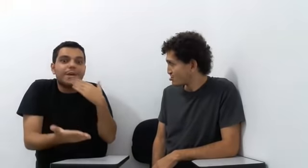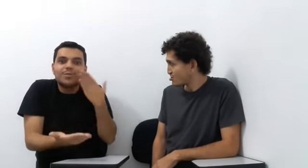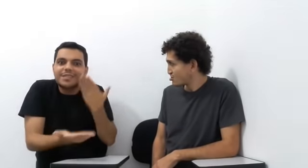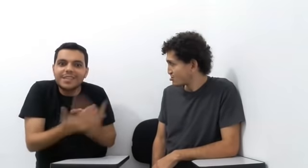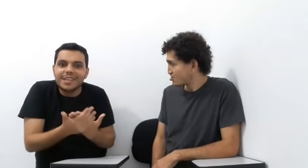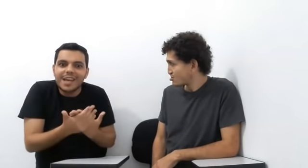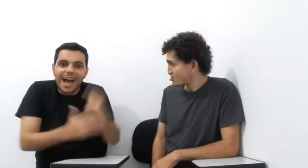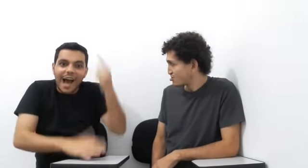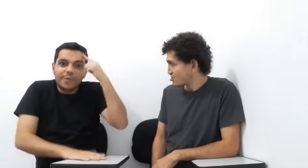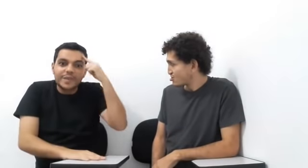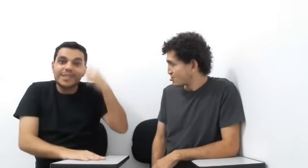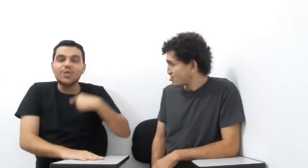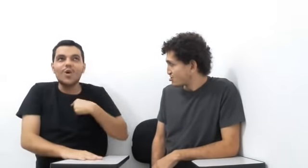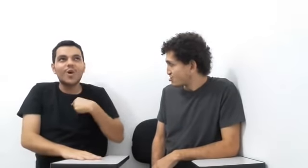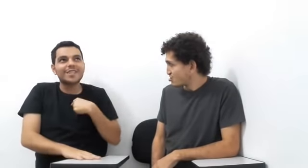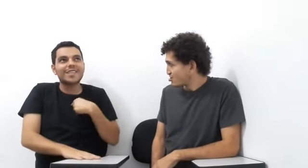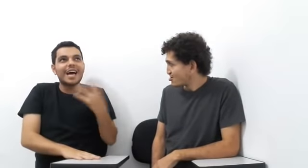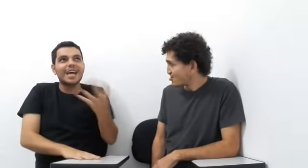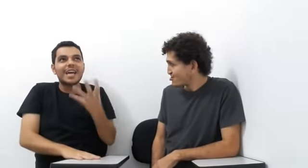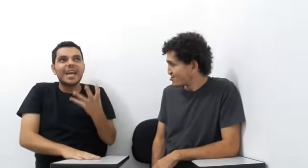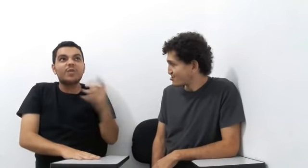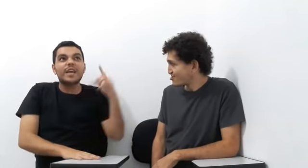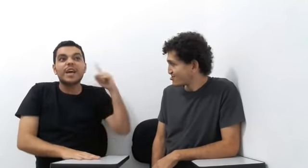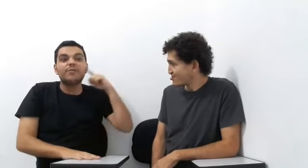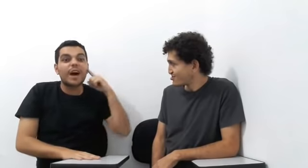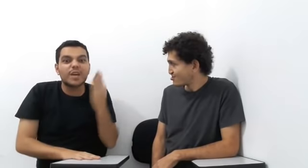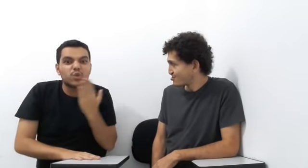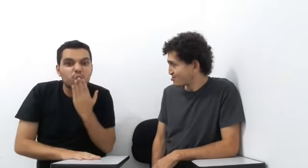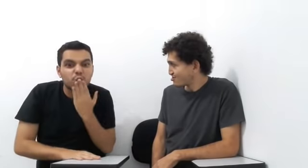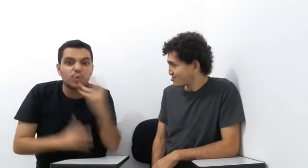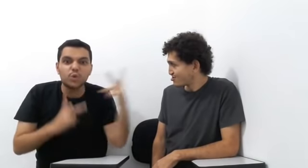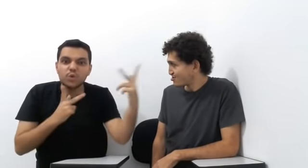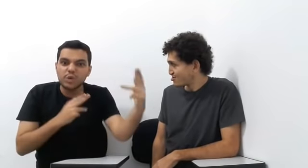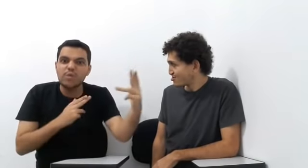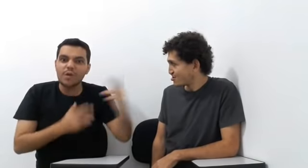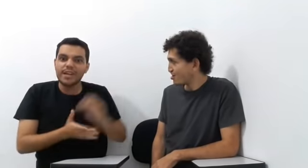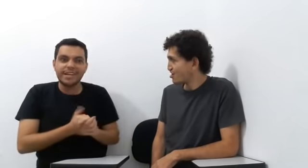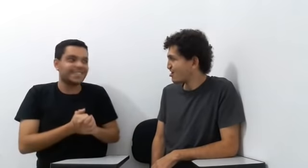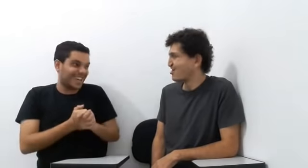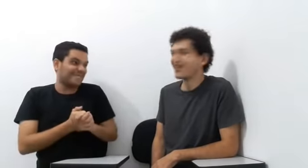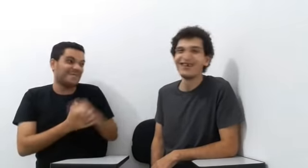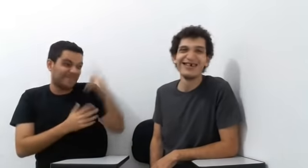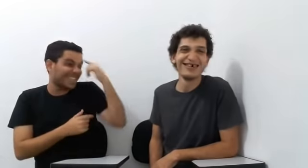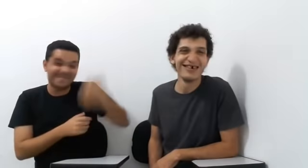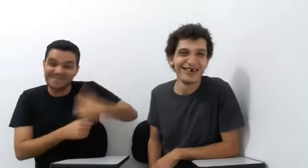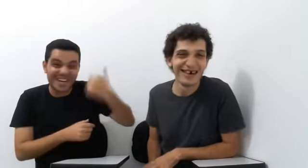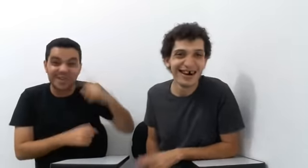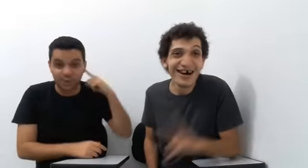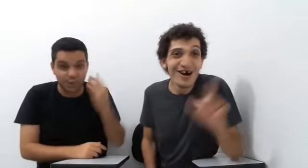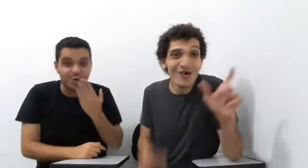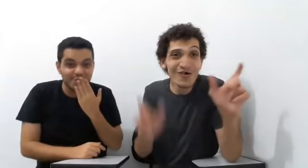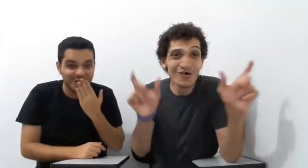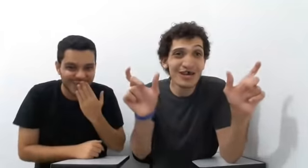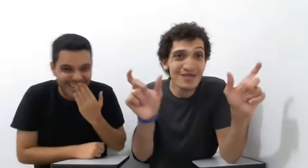assim. Aí eu pensei, nossa, eu quero falar surdo-mudo igual ele, sabe? Eu pensei, meu Deus, surdo-mudo,